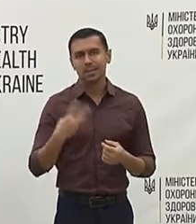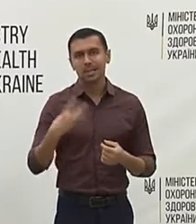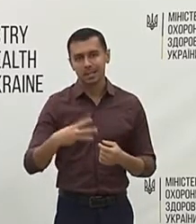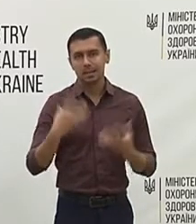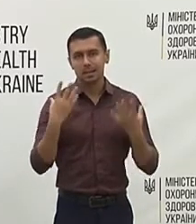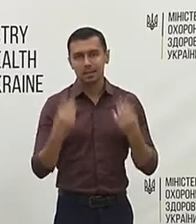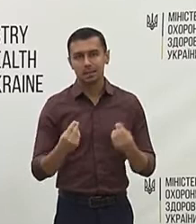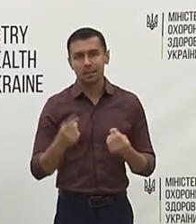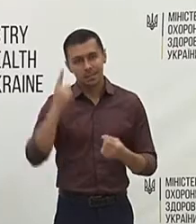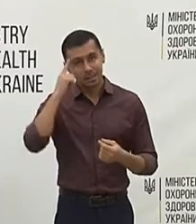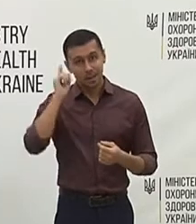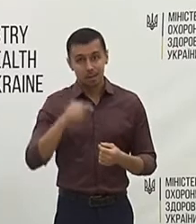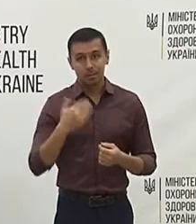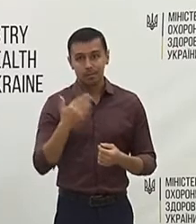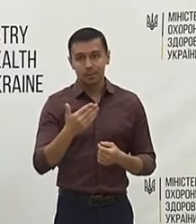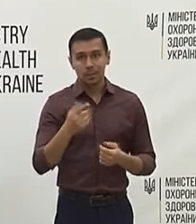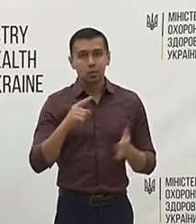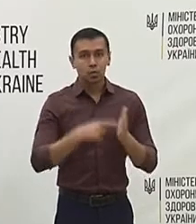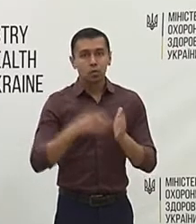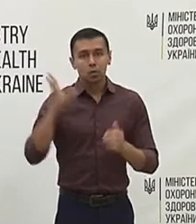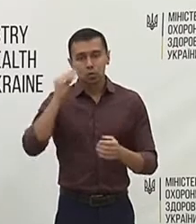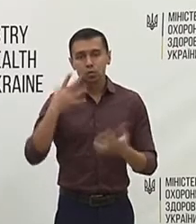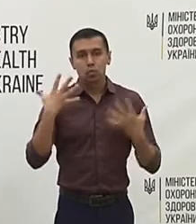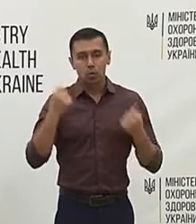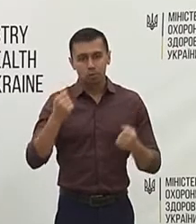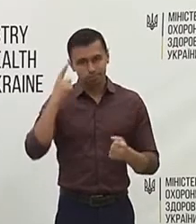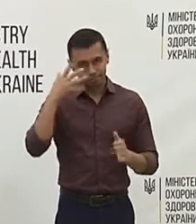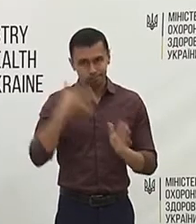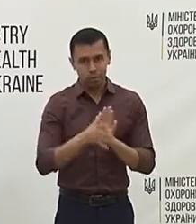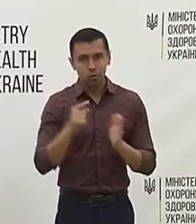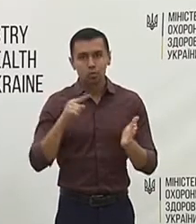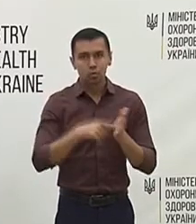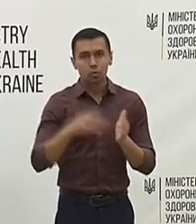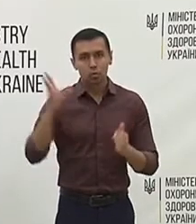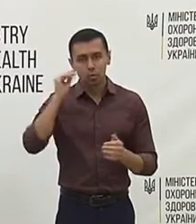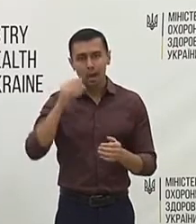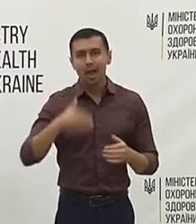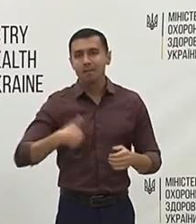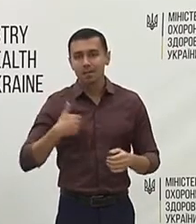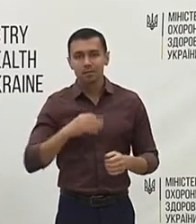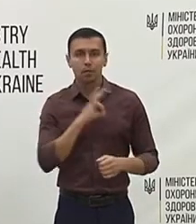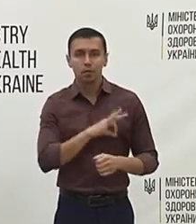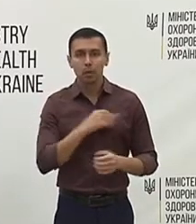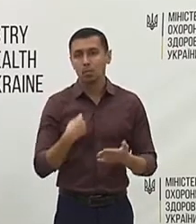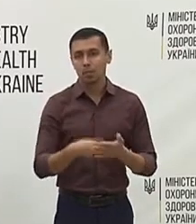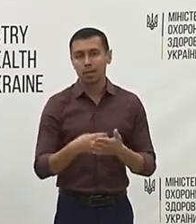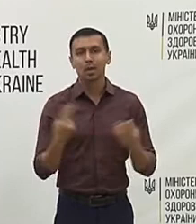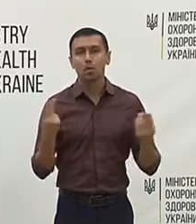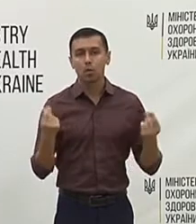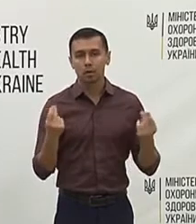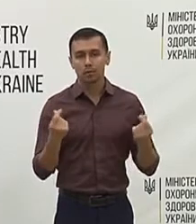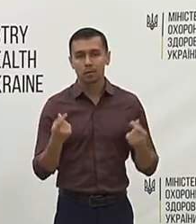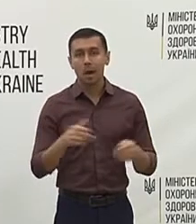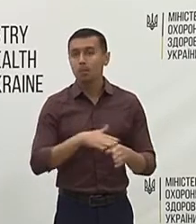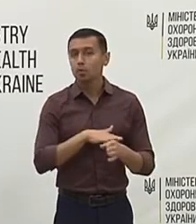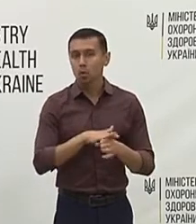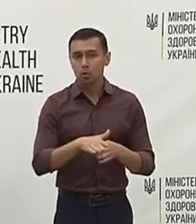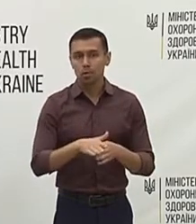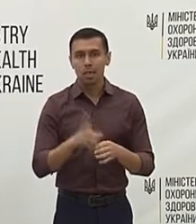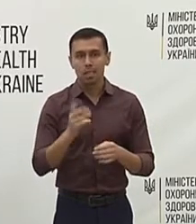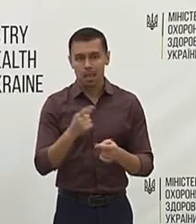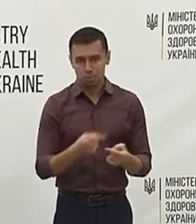20-30 днів. Знаєте, ні з точки зору здорового глузду, ні з точки зору ефективності використання бюджетних коштів